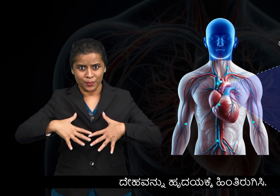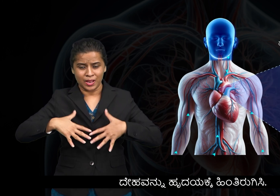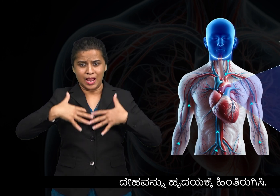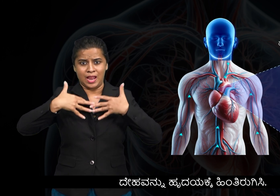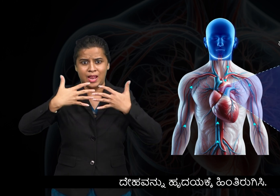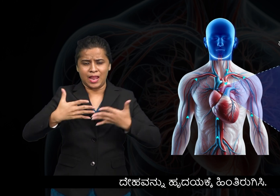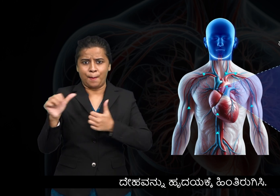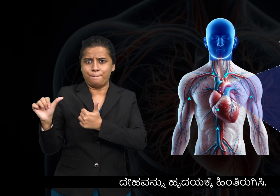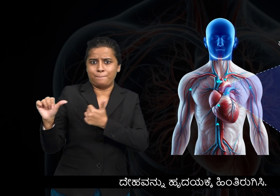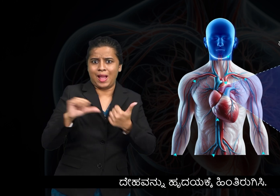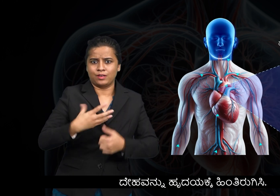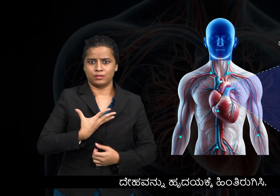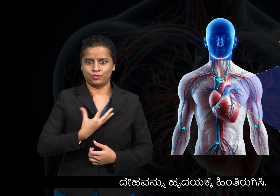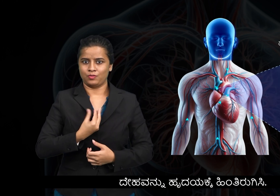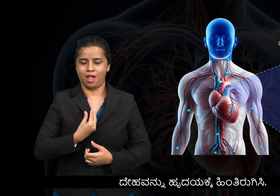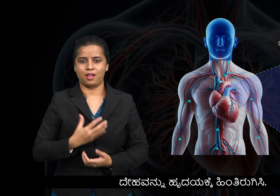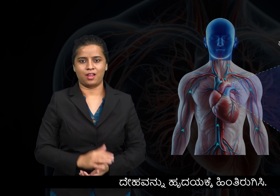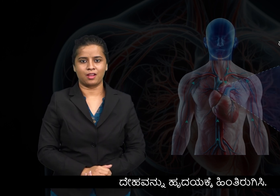ಹೃದಯಕ್ಕೆ ಹಿಂದಿರುಗಿಸಿ.